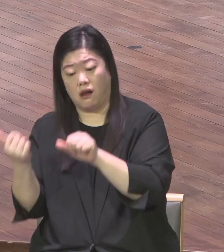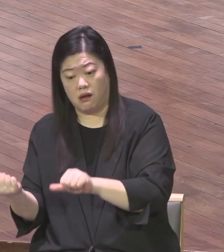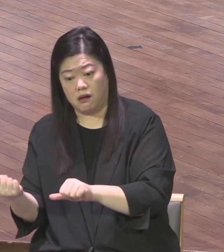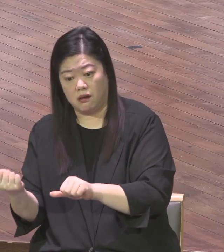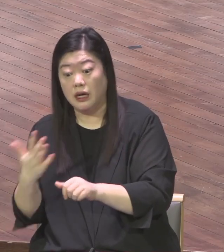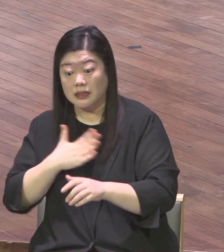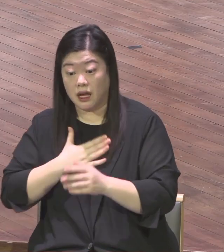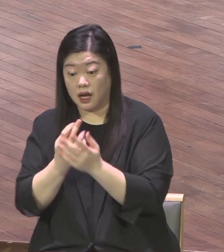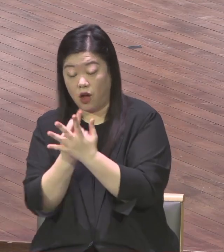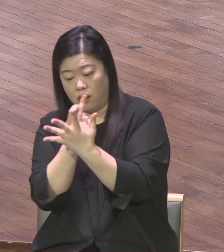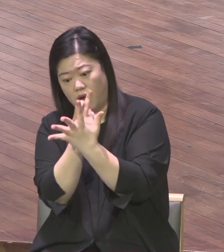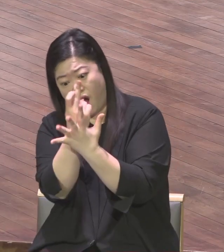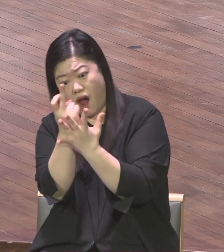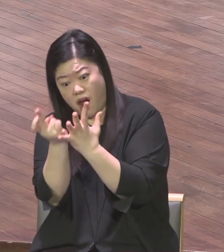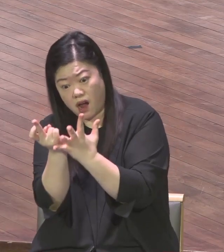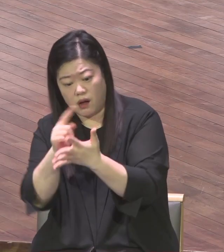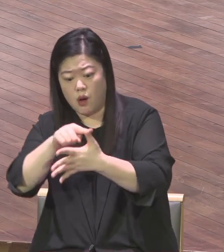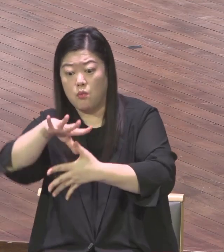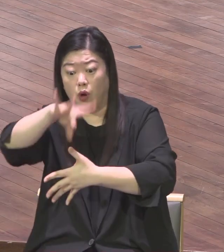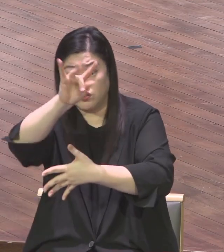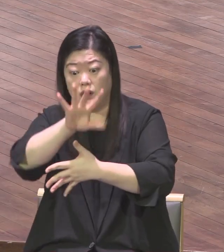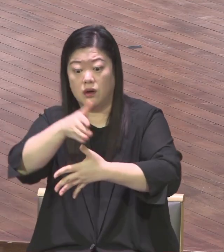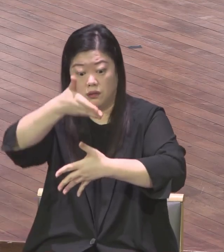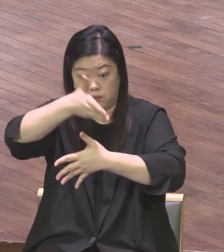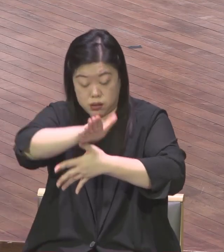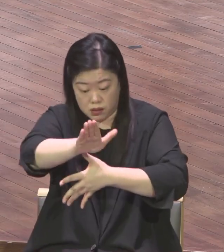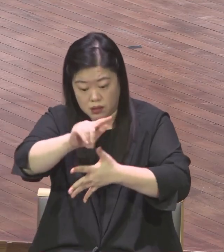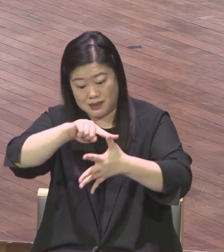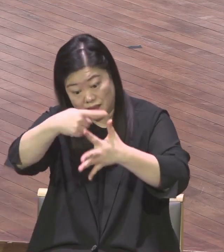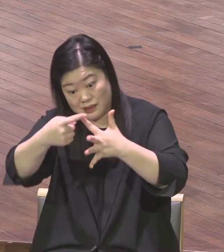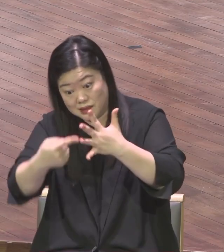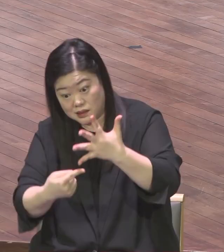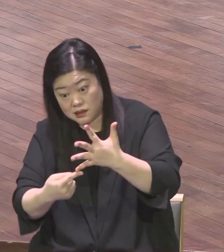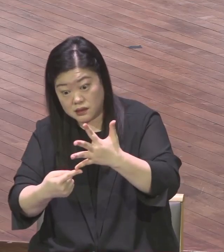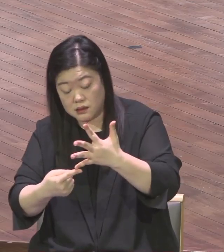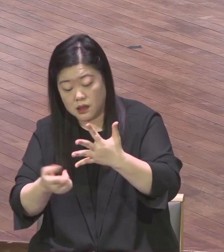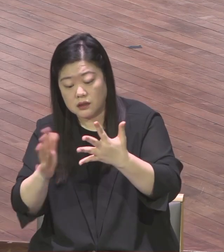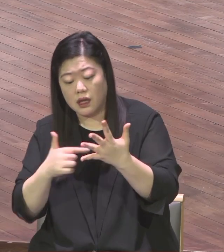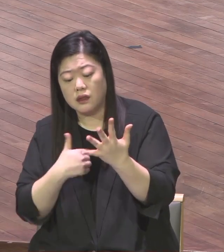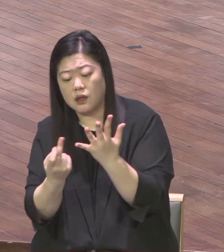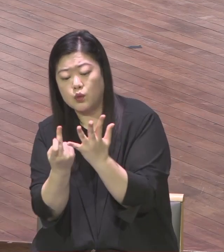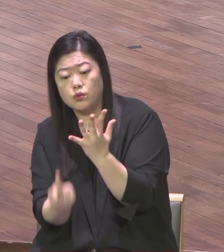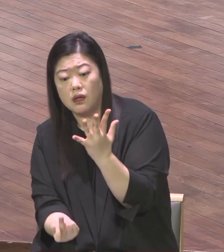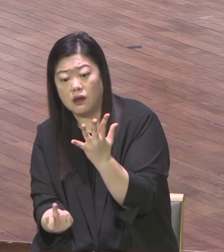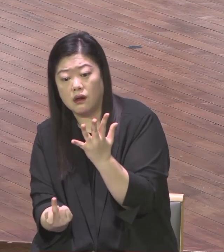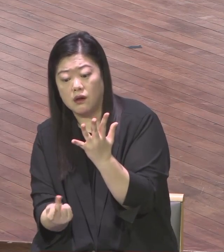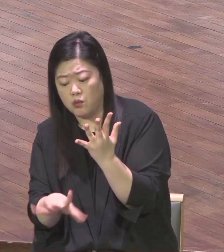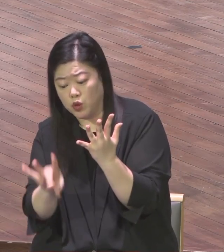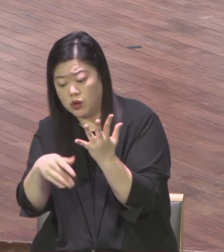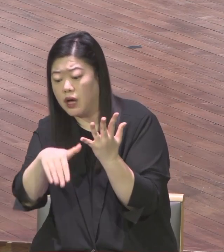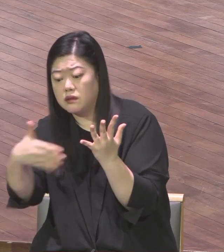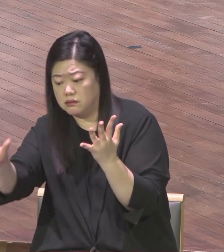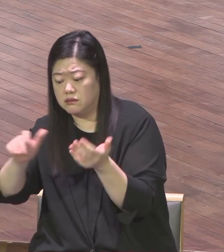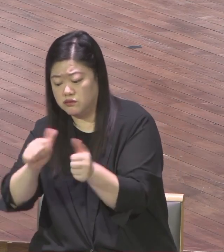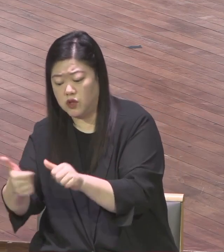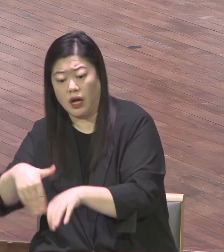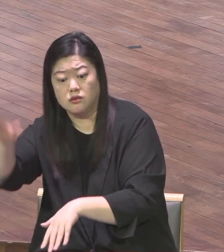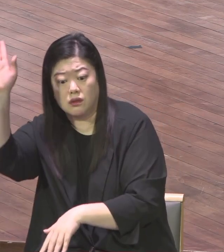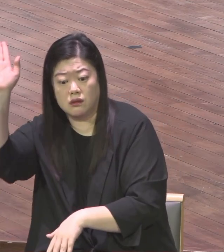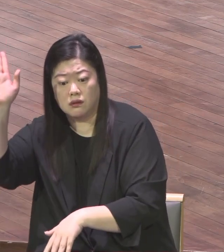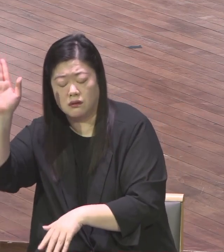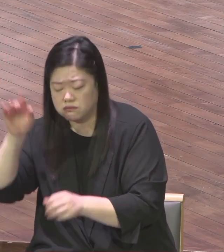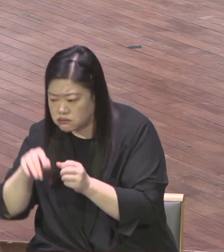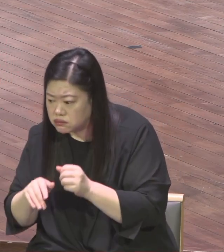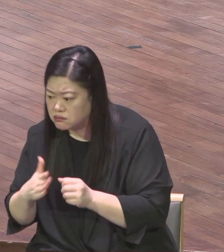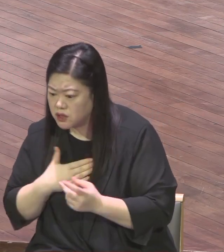때는 순수가 없다니까요. 언제나 갈 준비하고 있어요. 언제나 주 앞에 서는 그날. 그리고 이 밤에 내 영혼